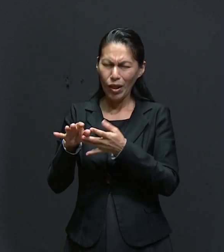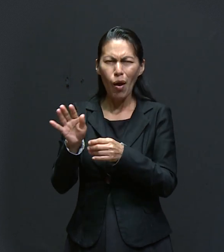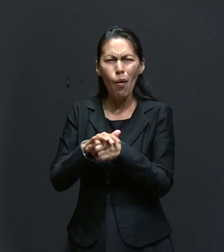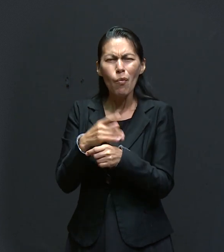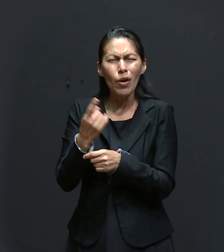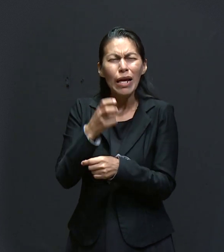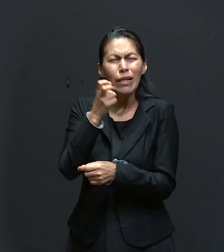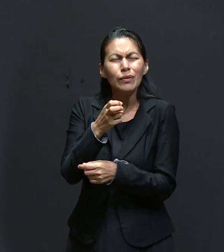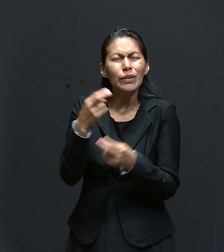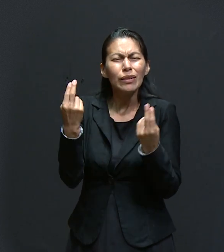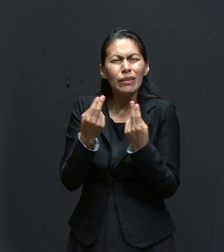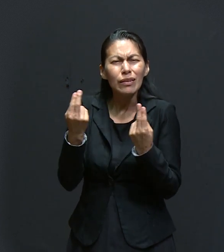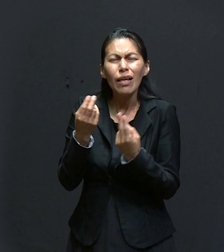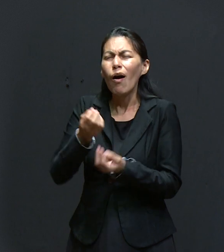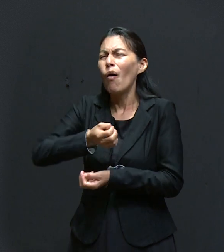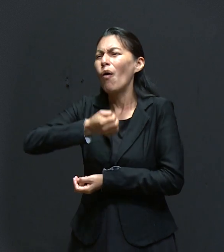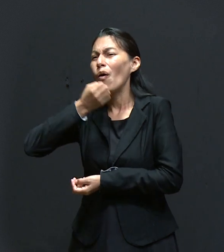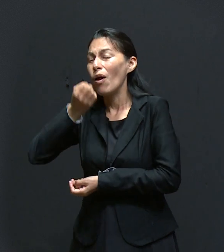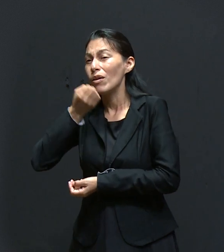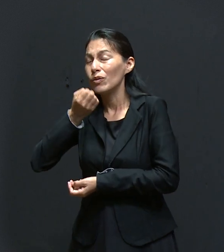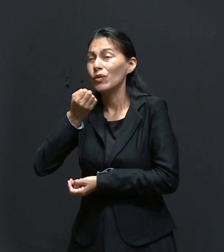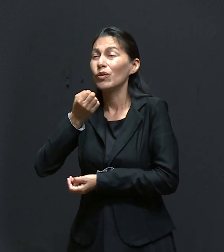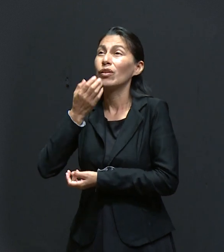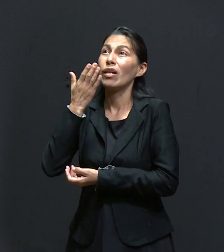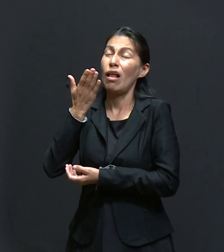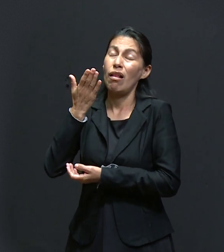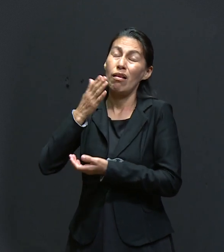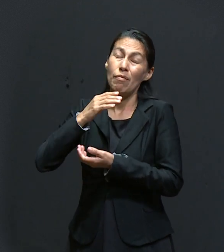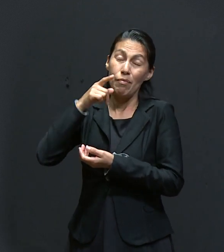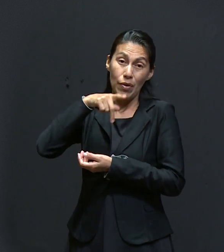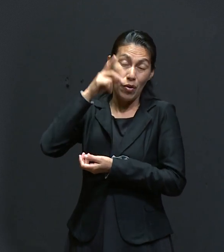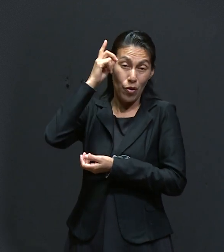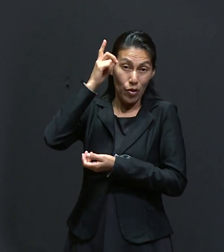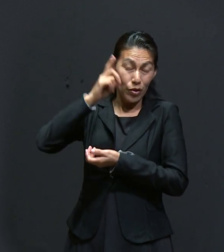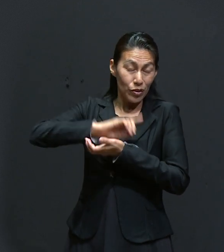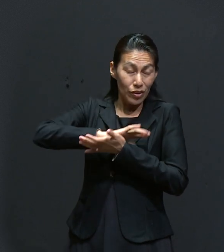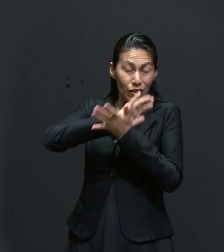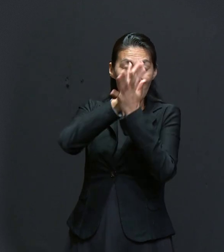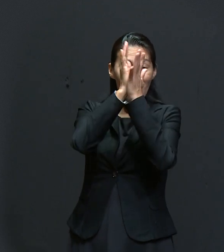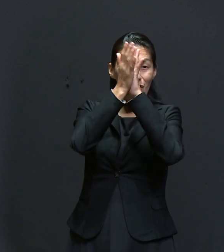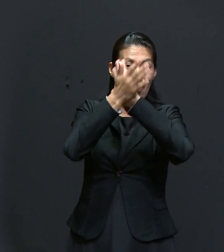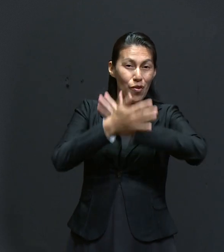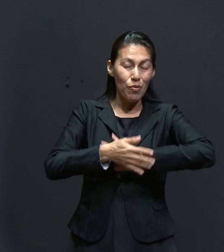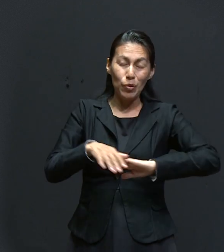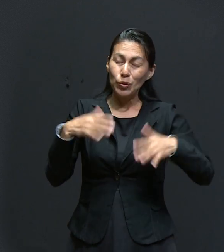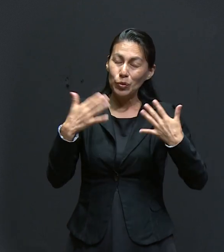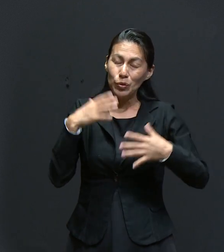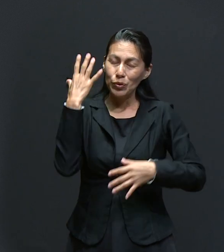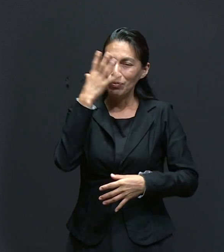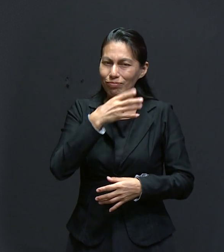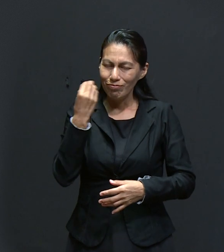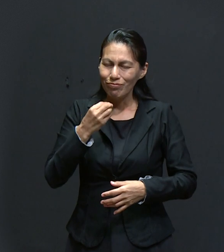oración de su conversión de alejandro herrera también